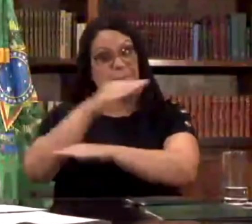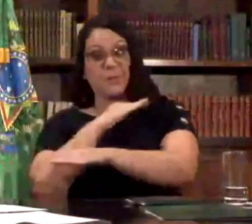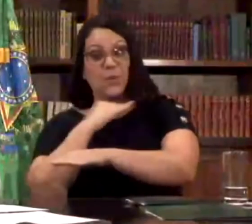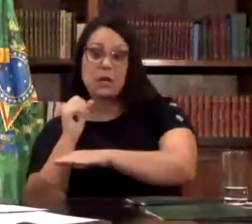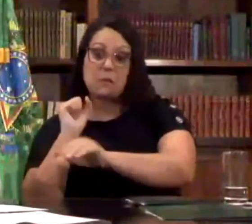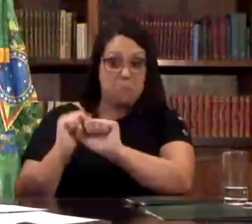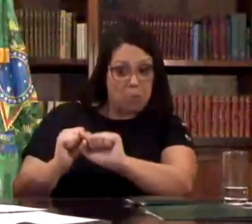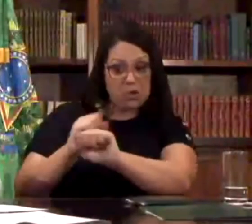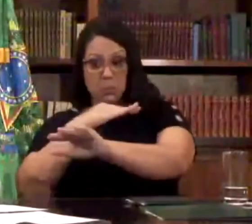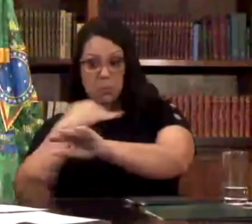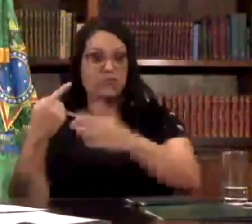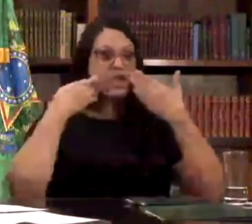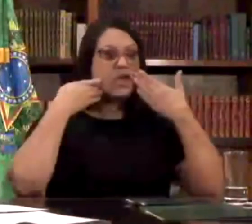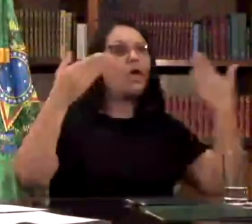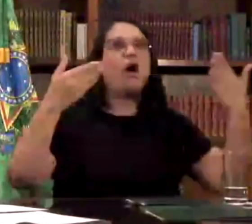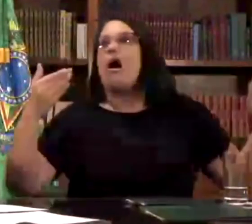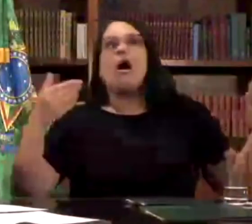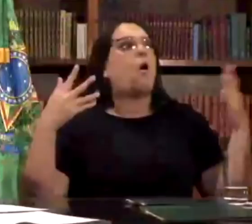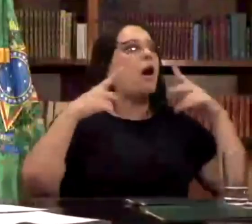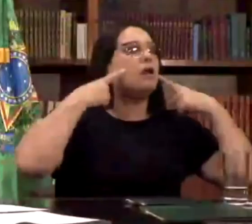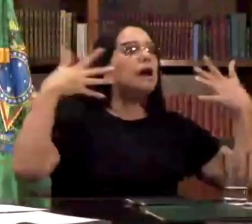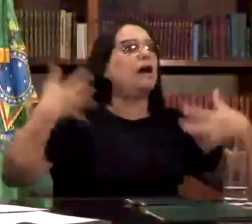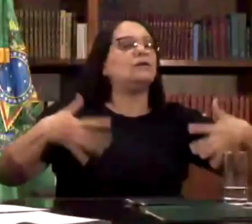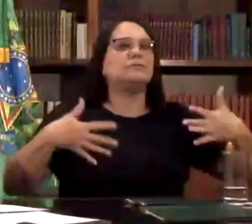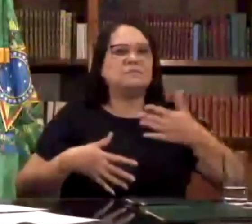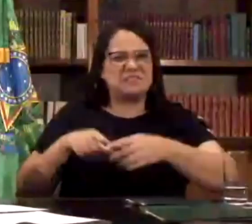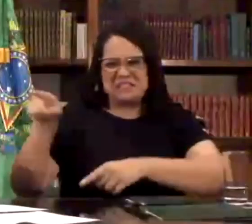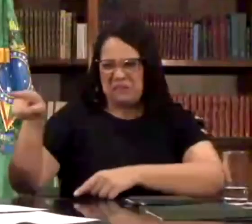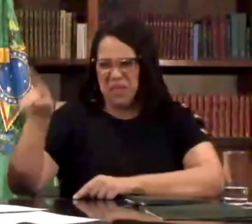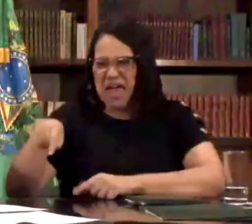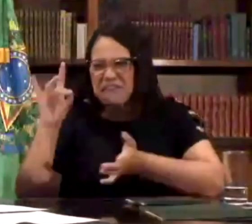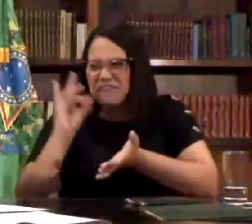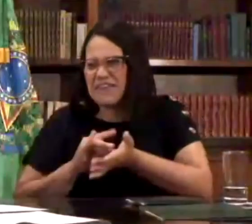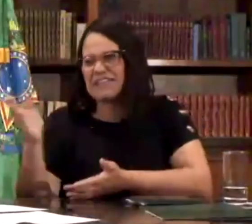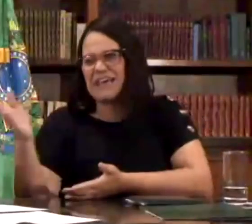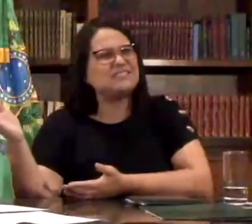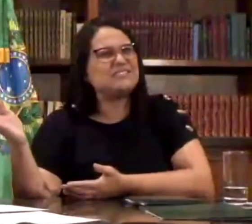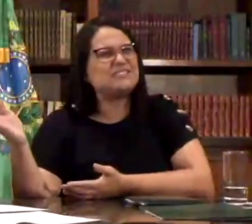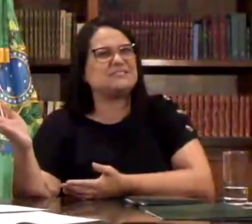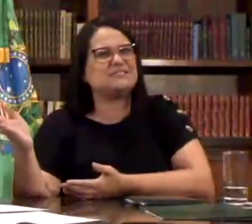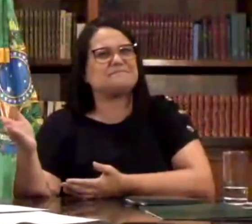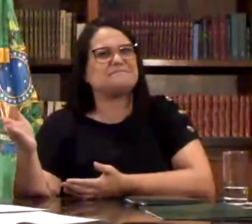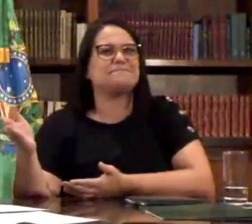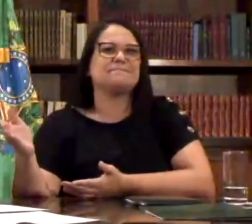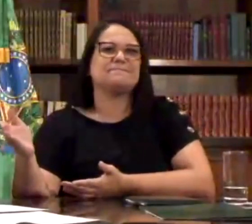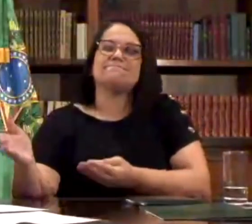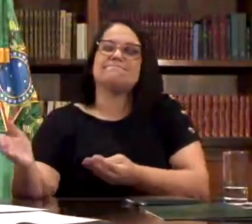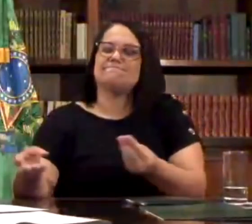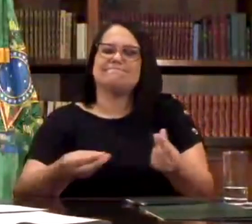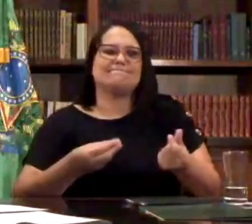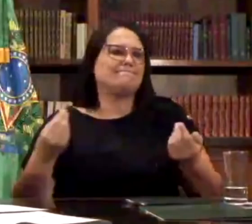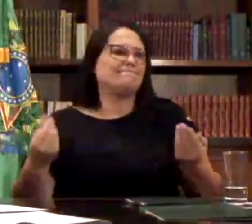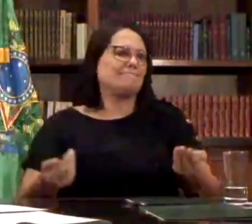da possível contaminação do vírus. Essa imagem, se for verdade, né, não pode ser